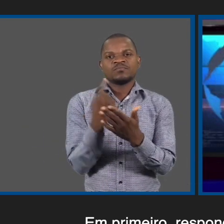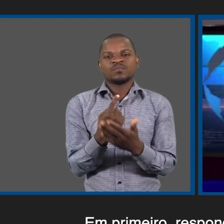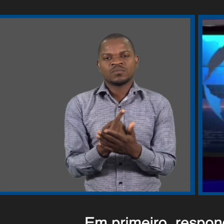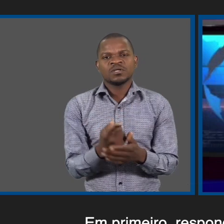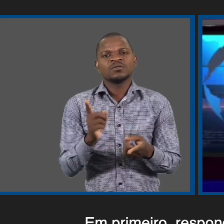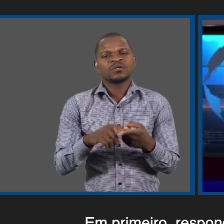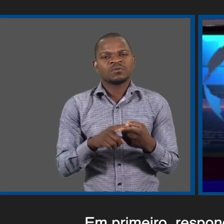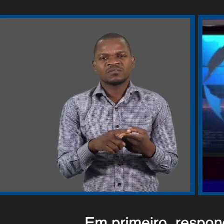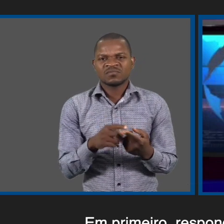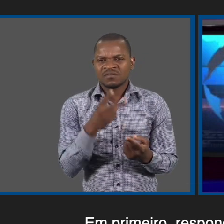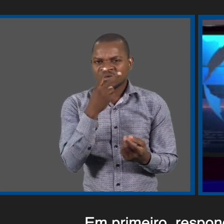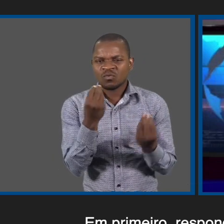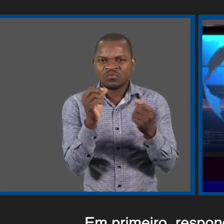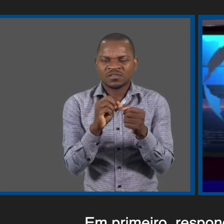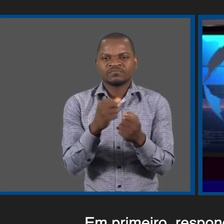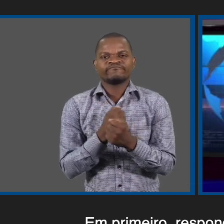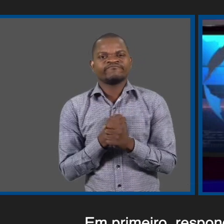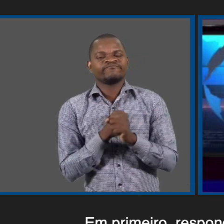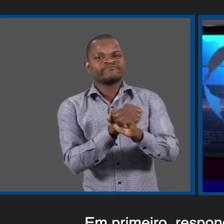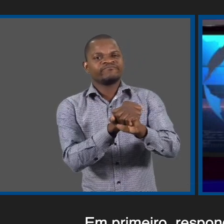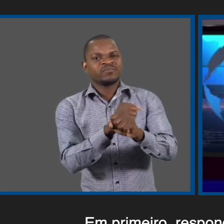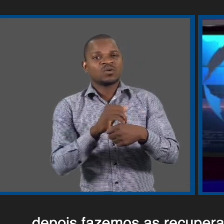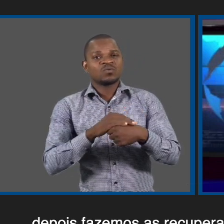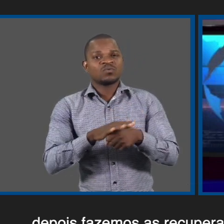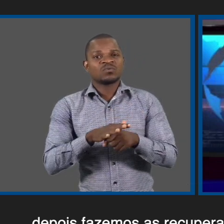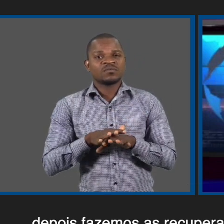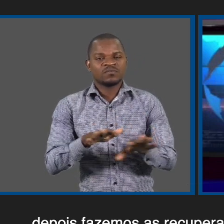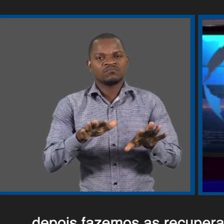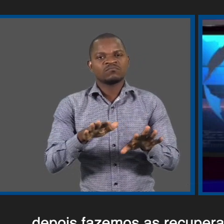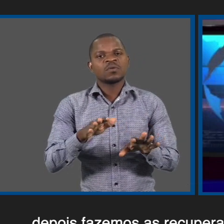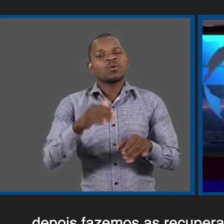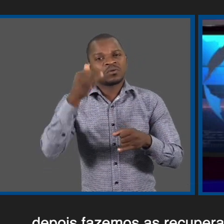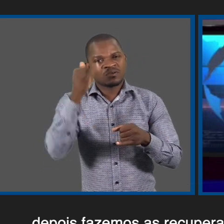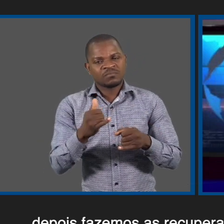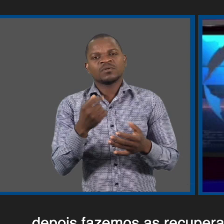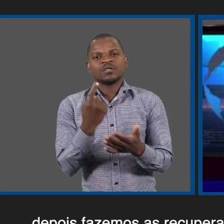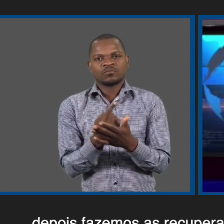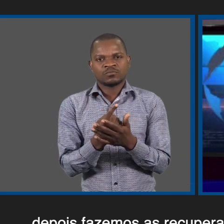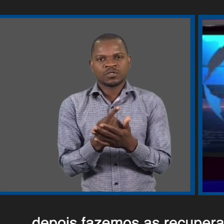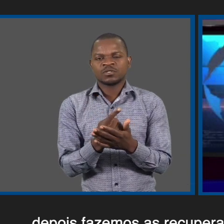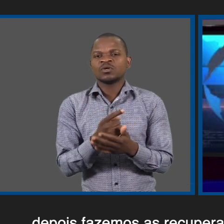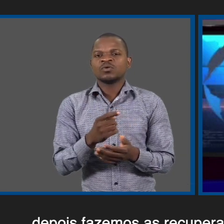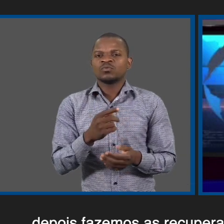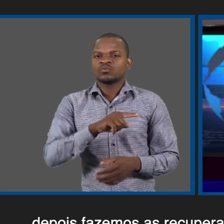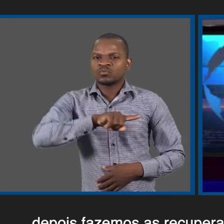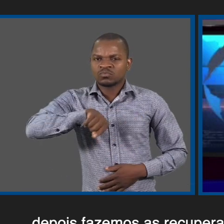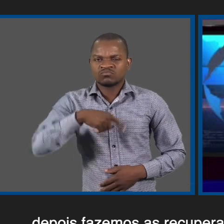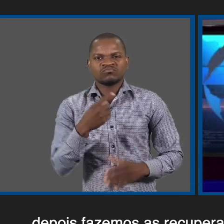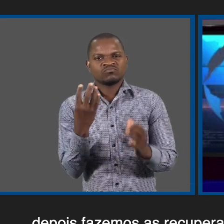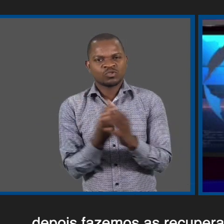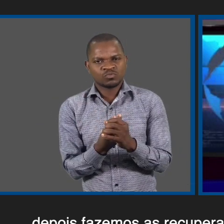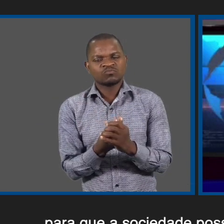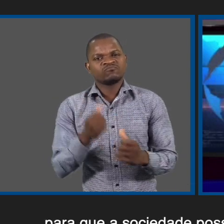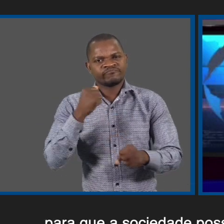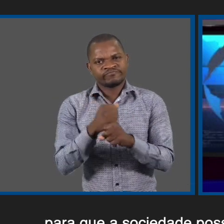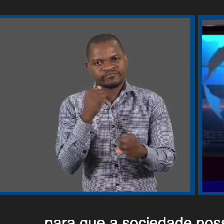prevenir o contágio da doença. Depois, fazemos as recuperações em conjunto,